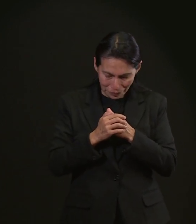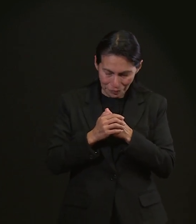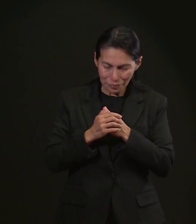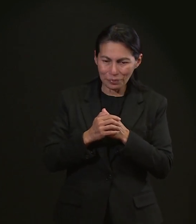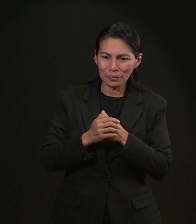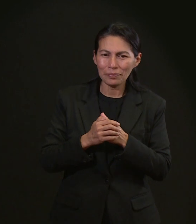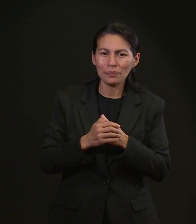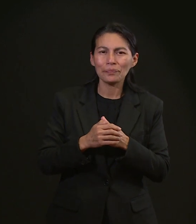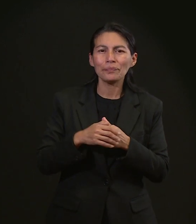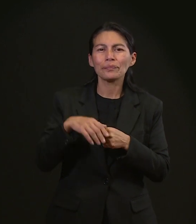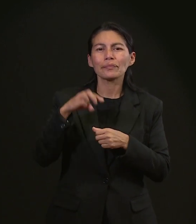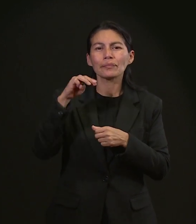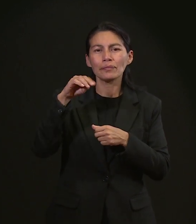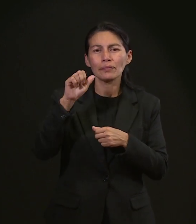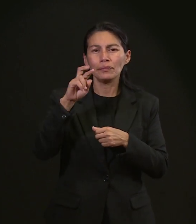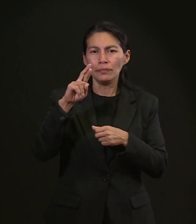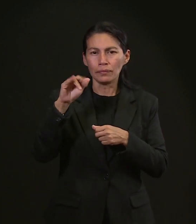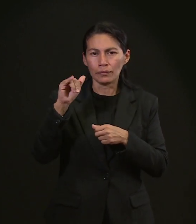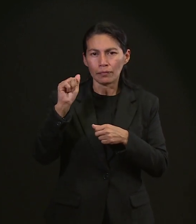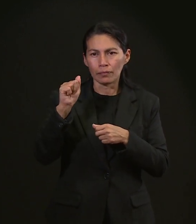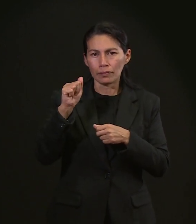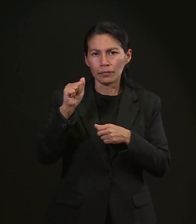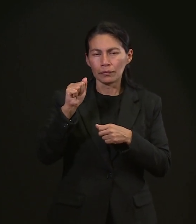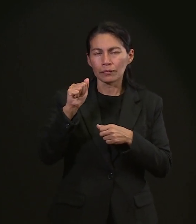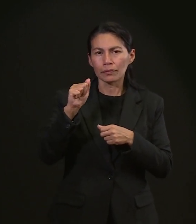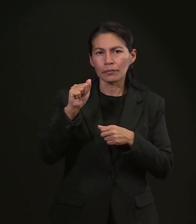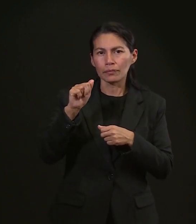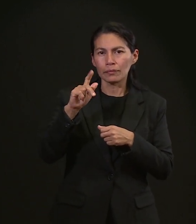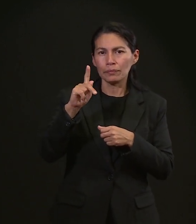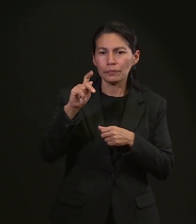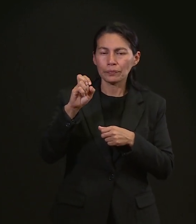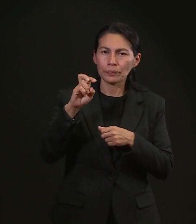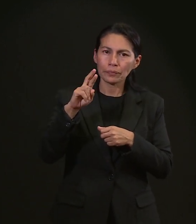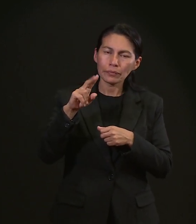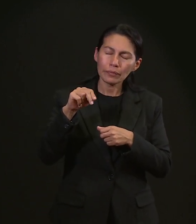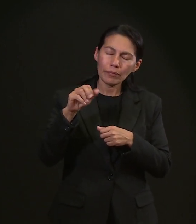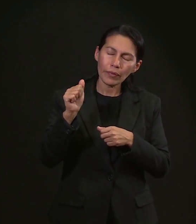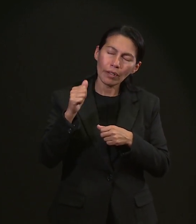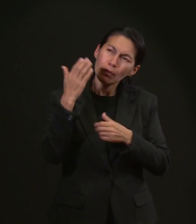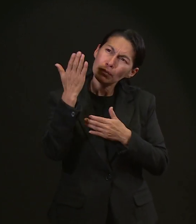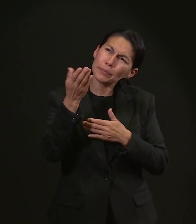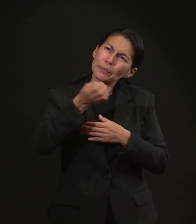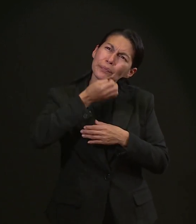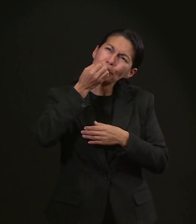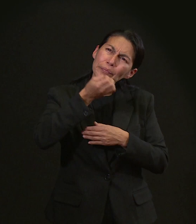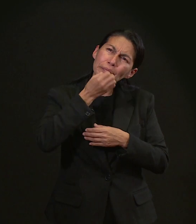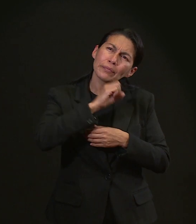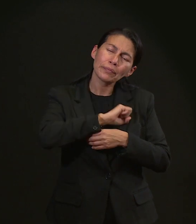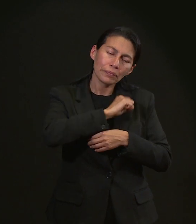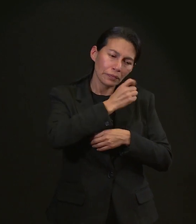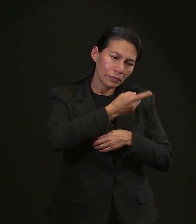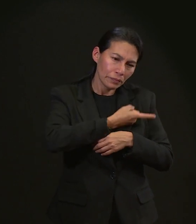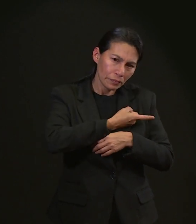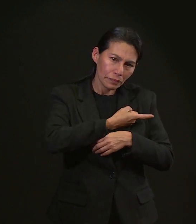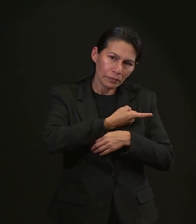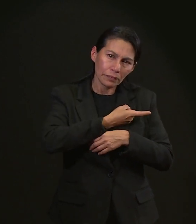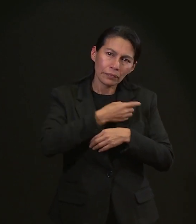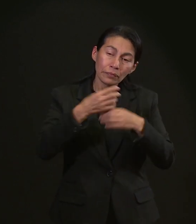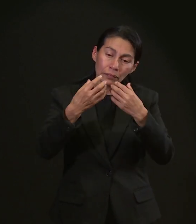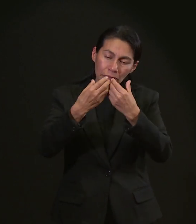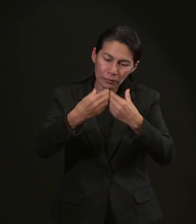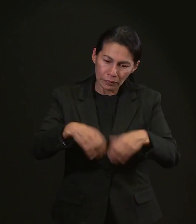vamos a estar orando maría perlín a sánchez perlín a un saludo para ti ma pido por la salud de mi cuñada